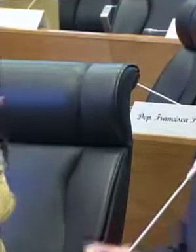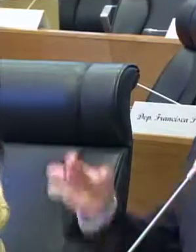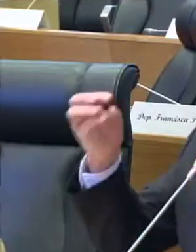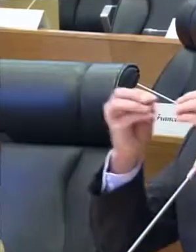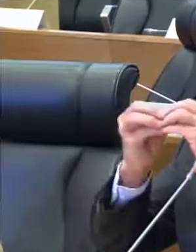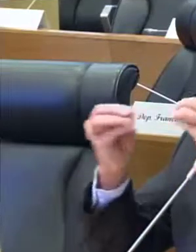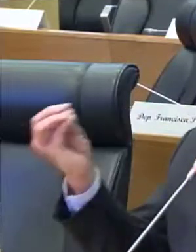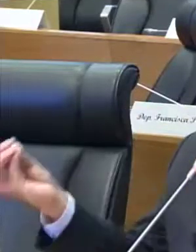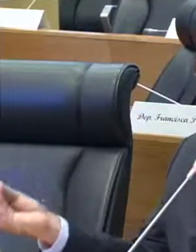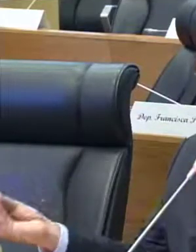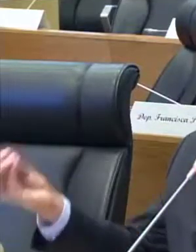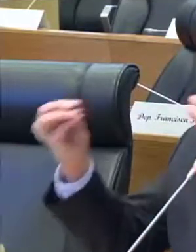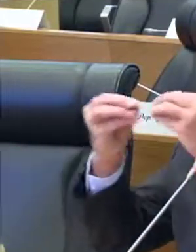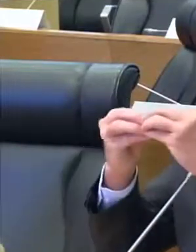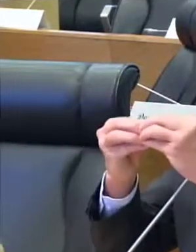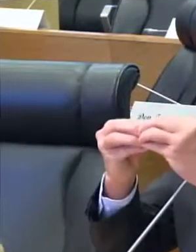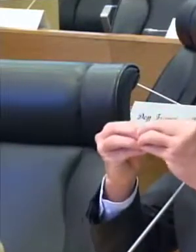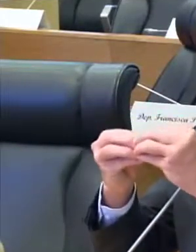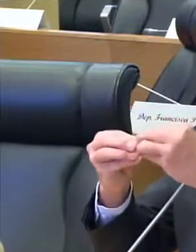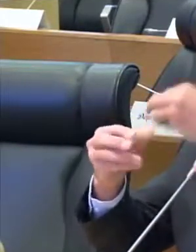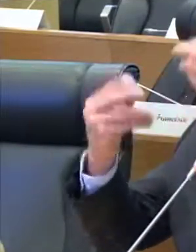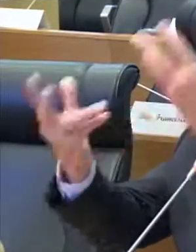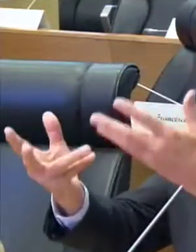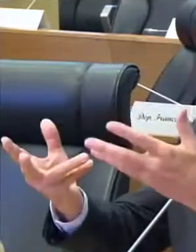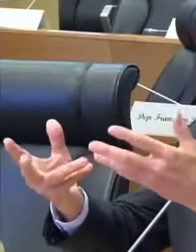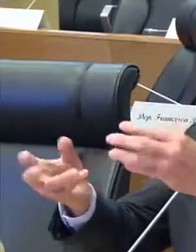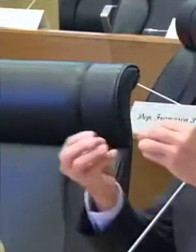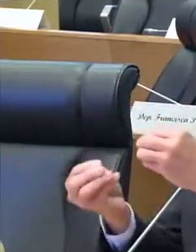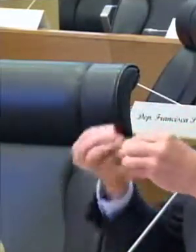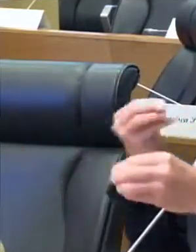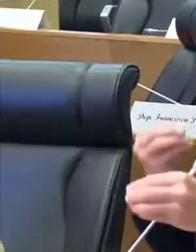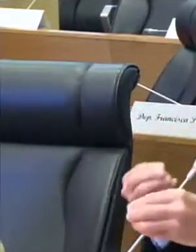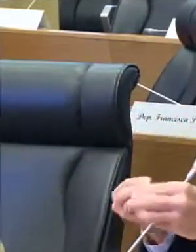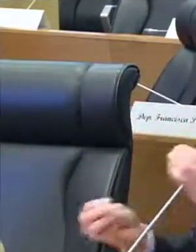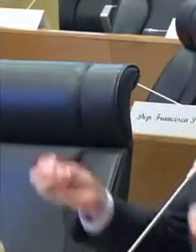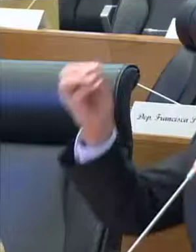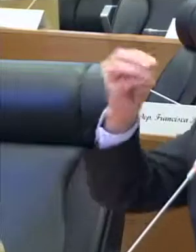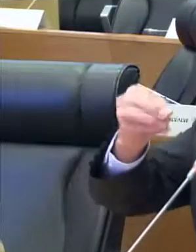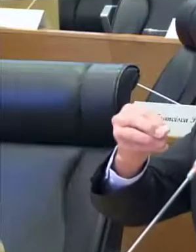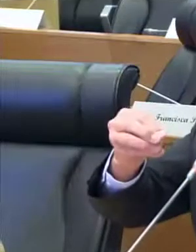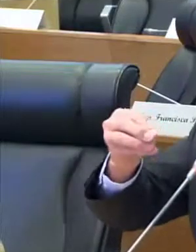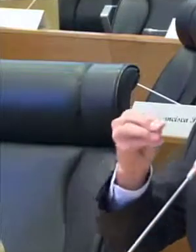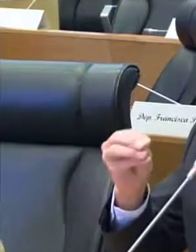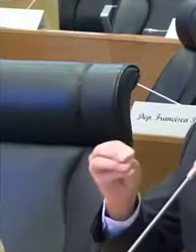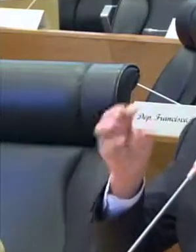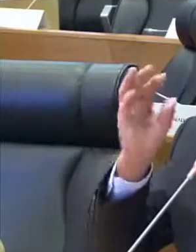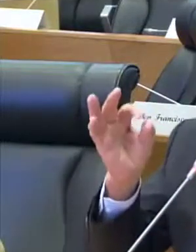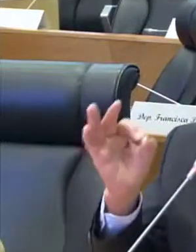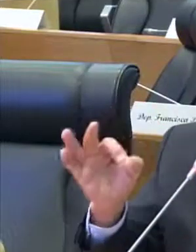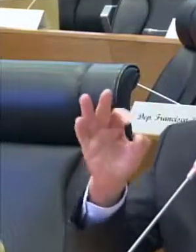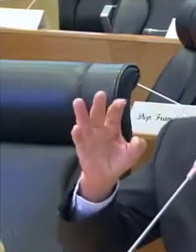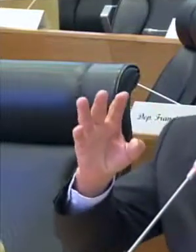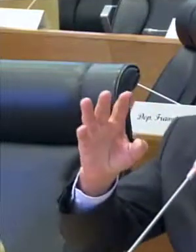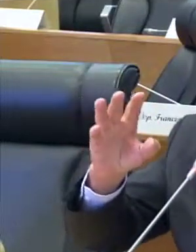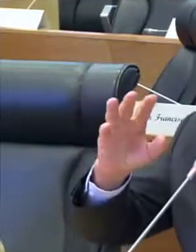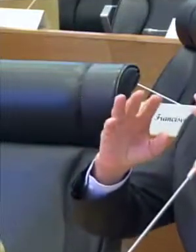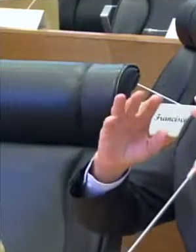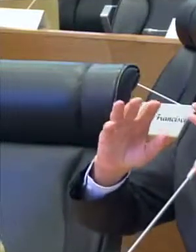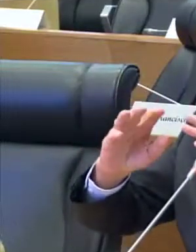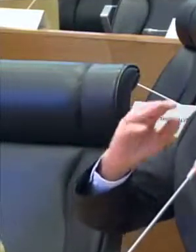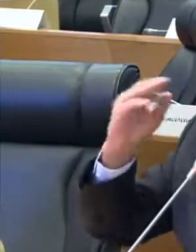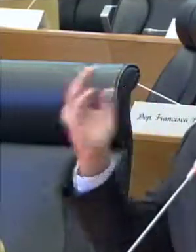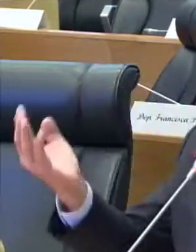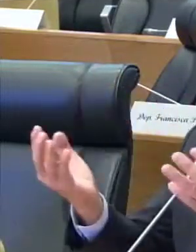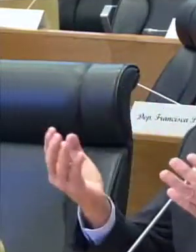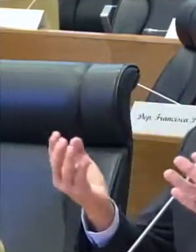relação a isso. Tanto é que tem convênios com as prefeituras e algumas, por estarem inadimplentes, não recebem esse dinheiro. Portanto, é preciso